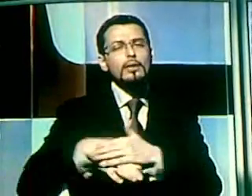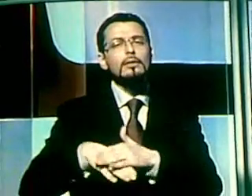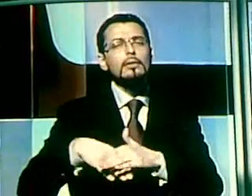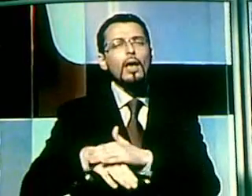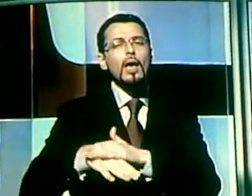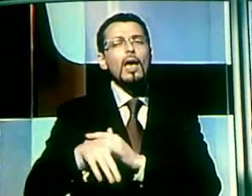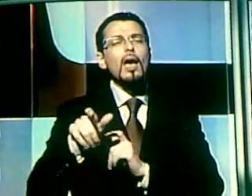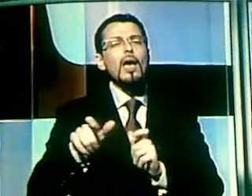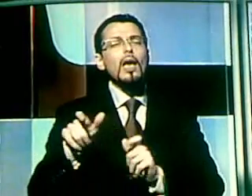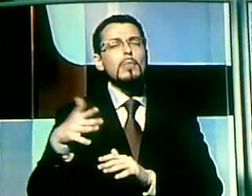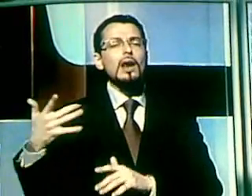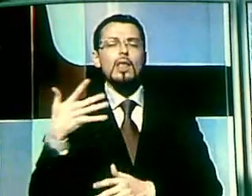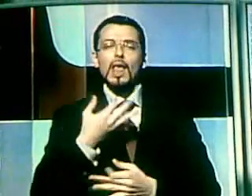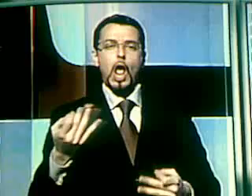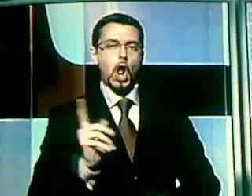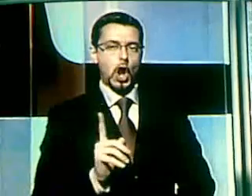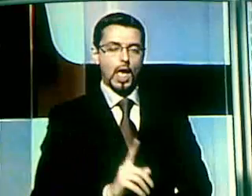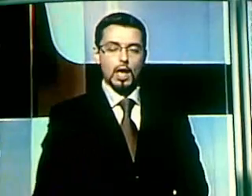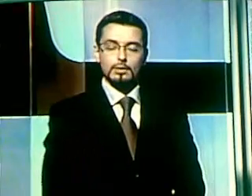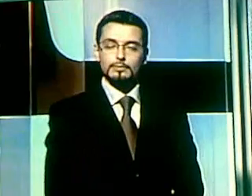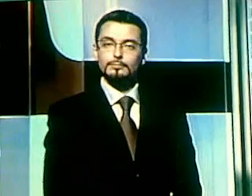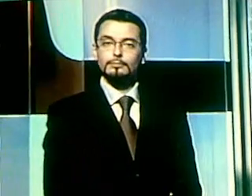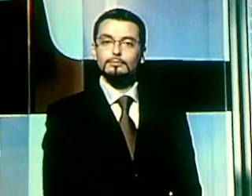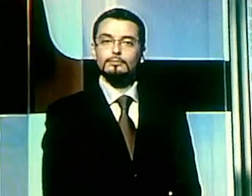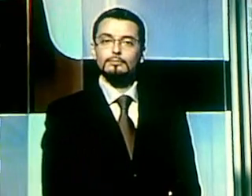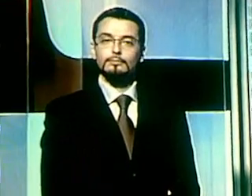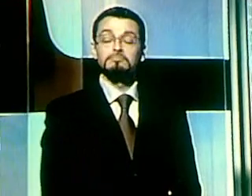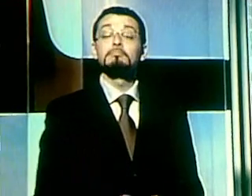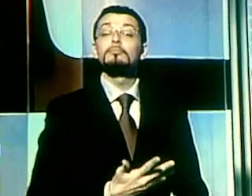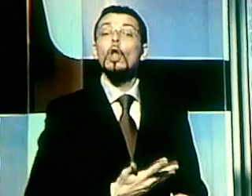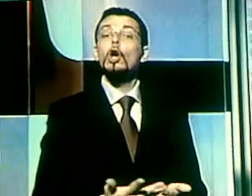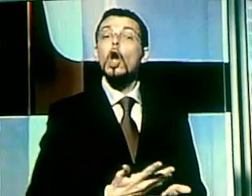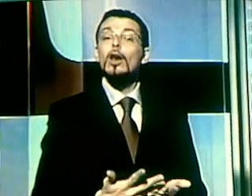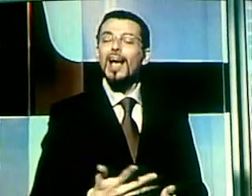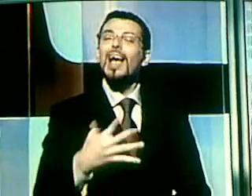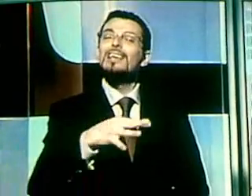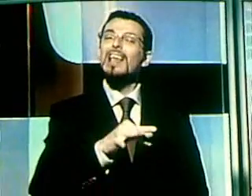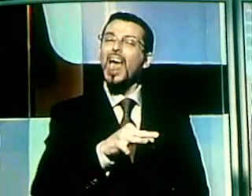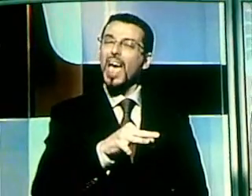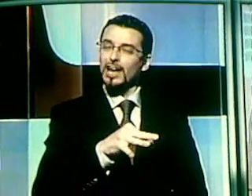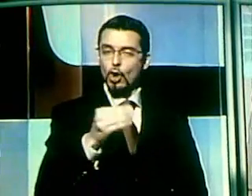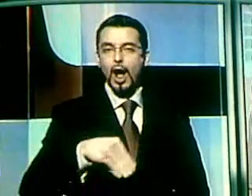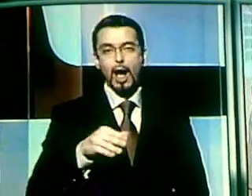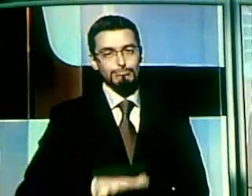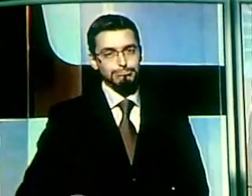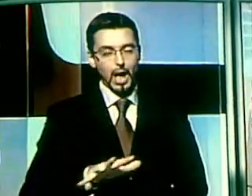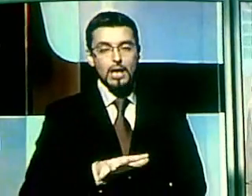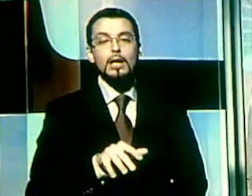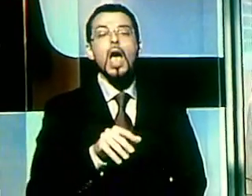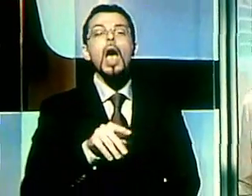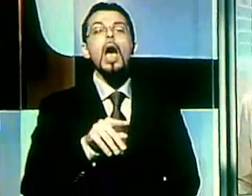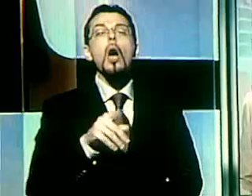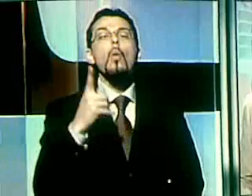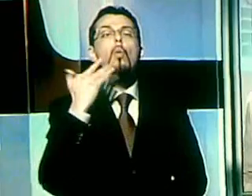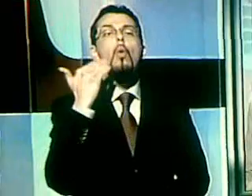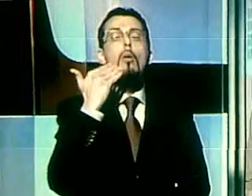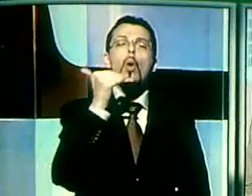del buonsenso, quelli che sono oltretutto le situazioni che portano a stare insieme